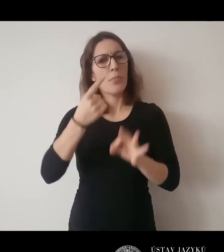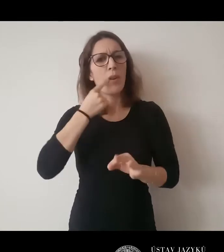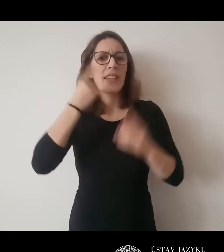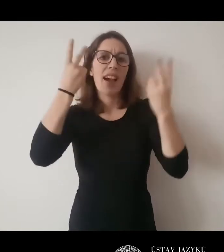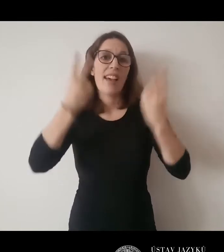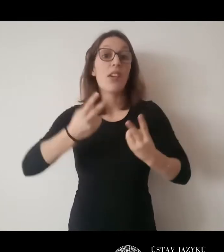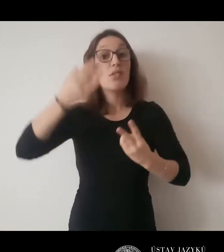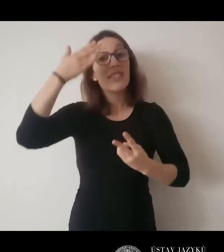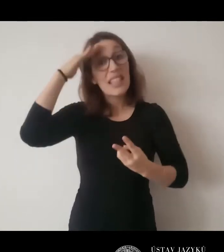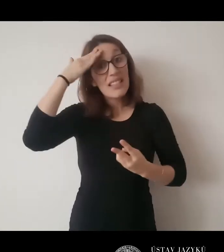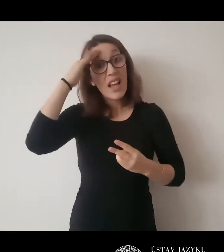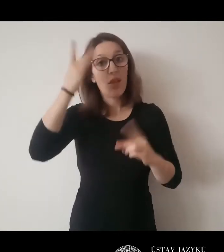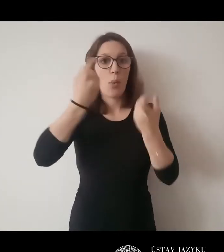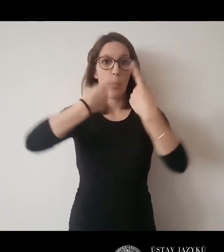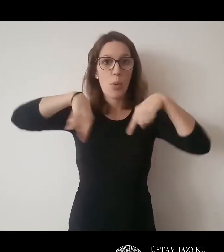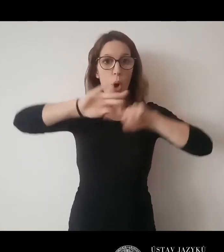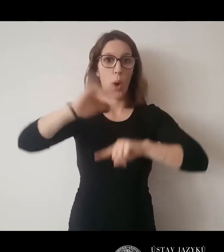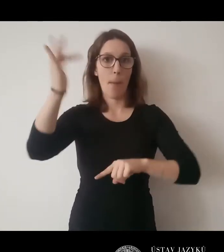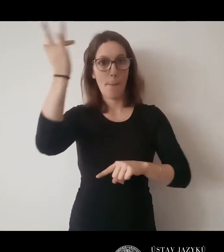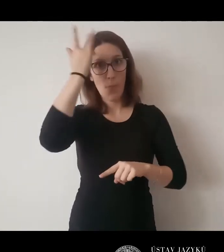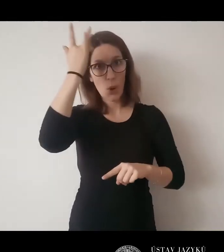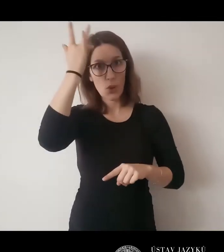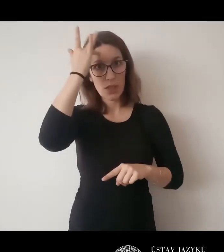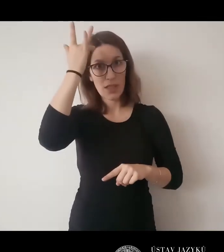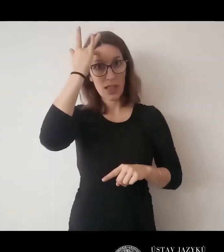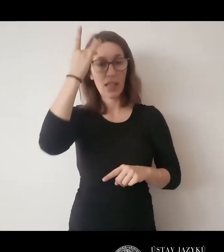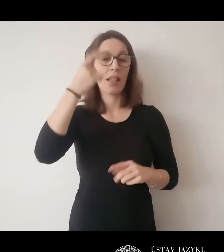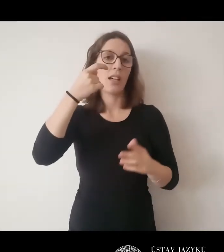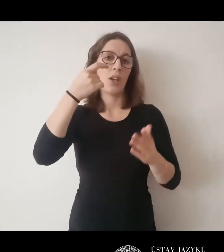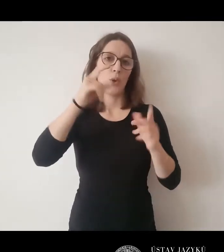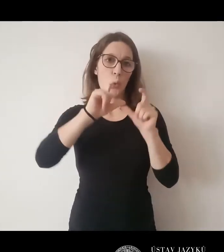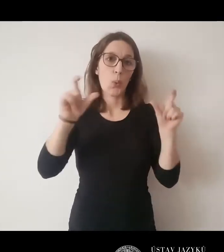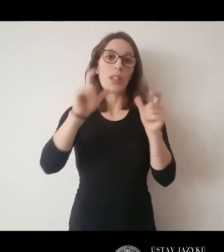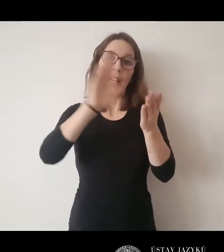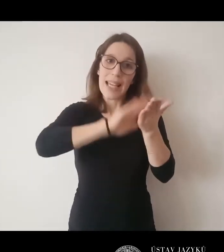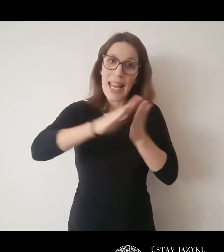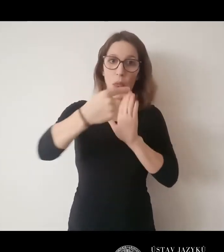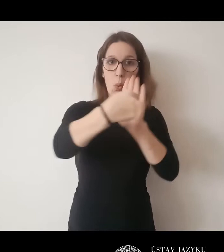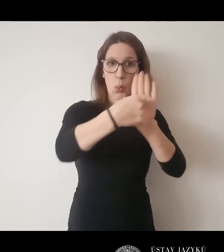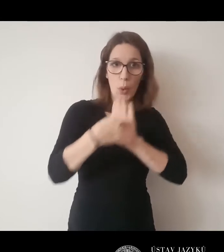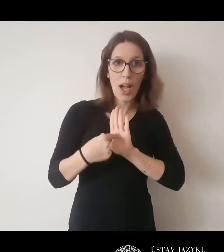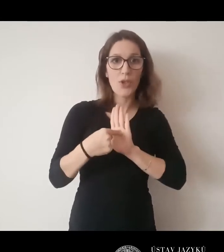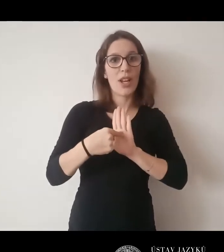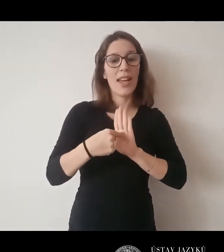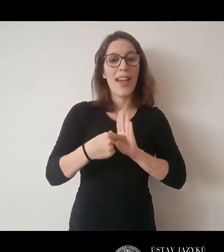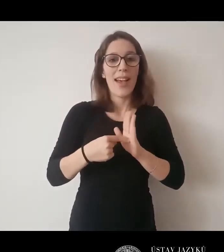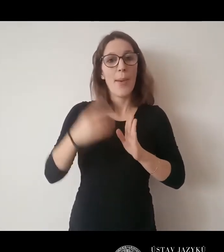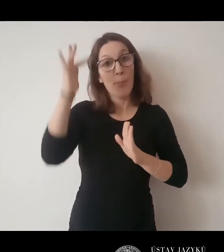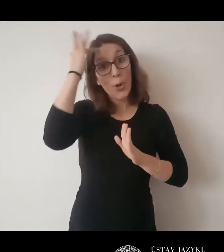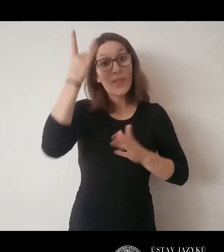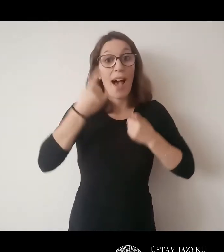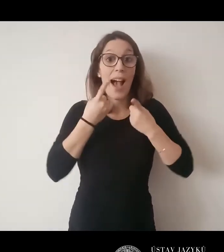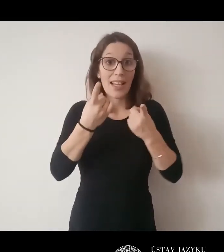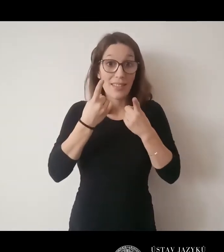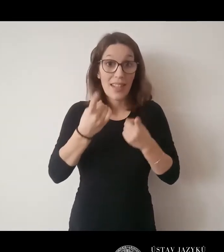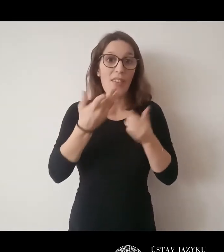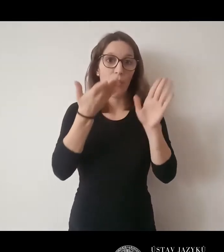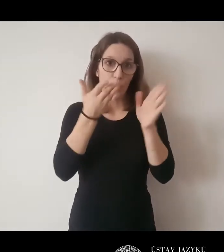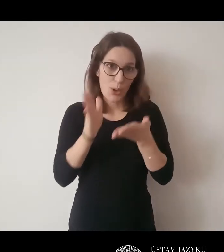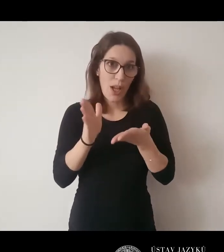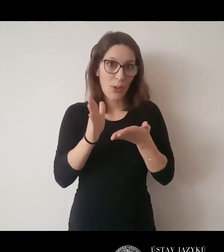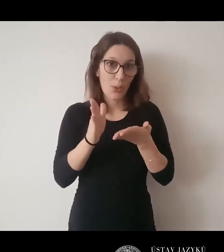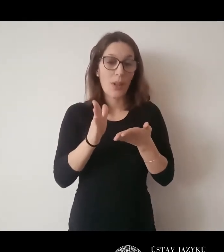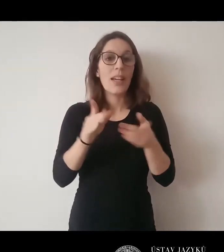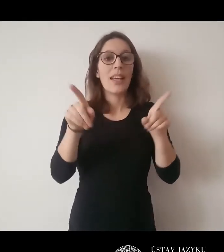pro mozek daného pacienta. To znamená, že ta metoda umožňuje snímat mozkovou aktivitu v reálném čase, kterou